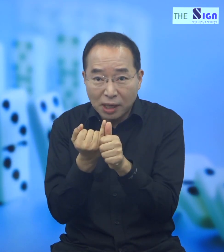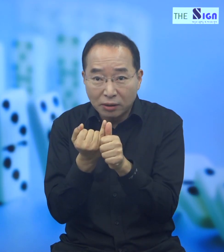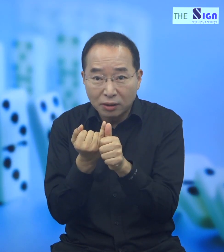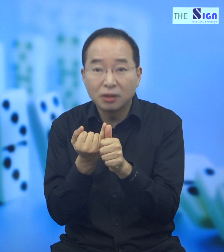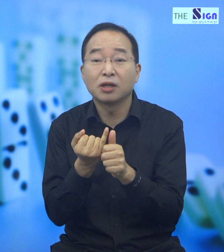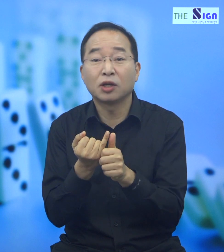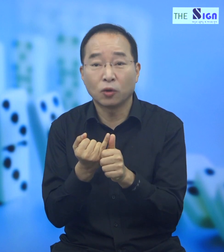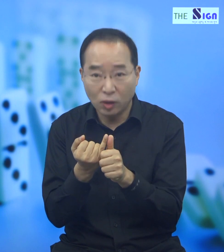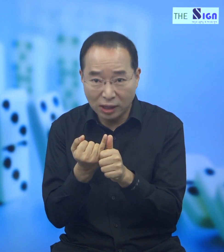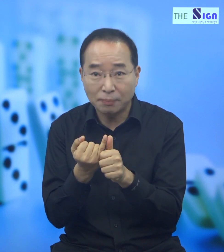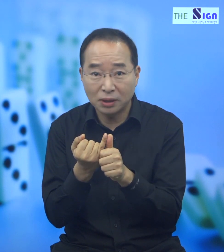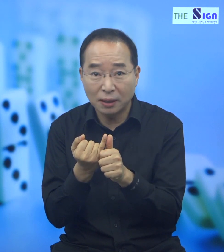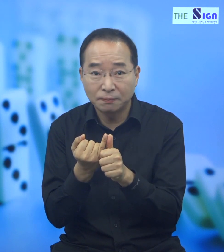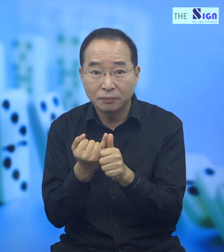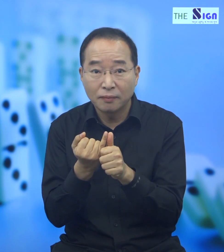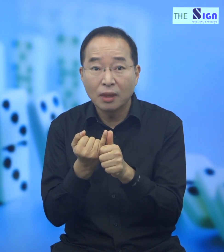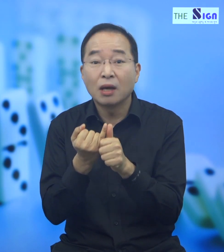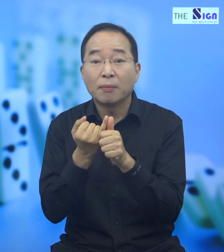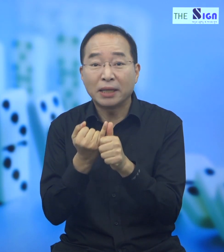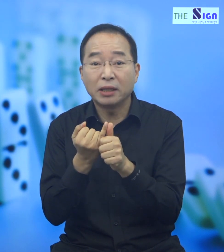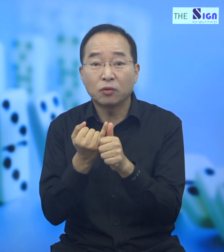붙이면 결혼하답니다. 반대로